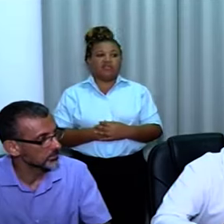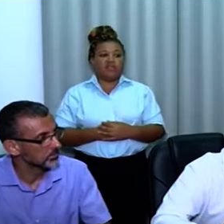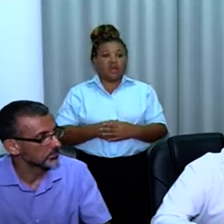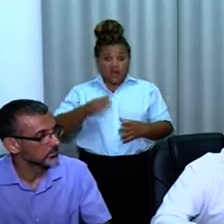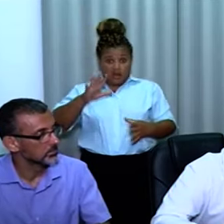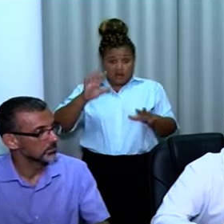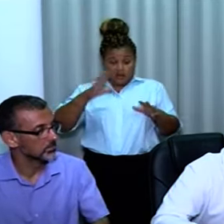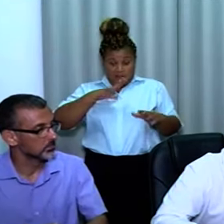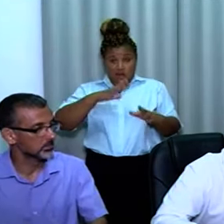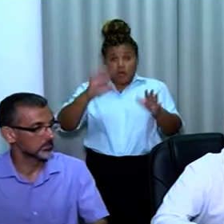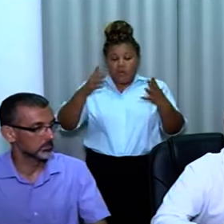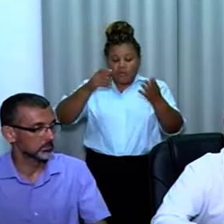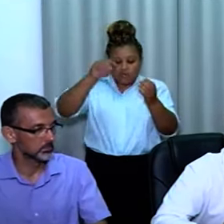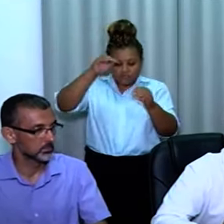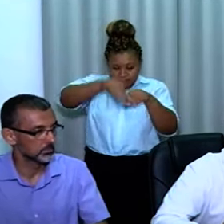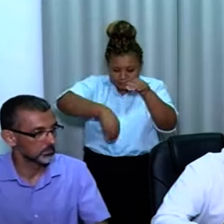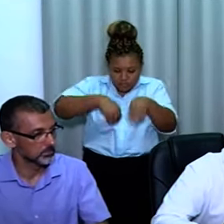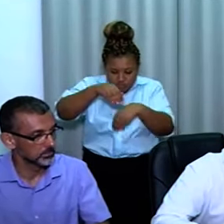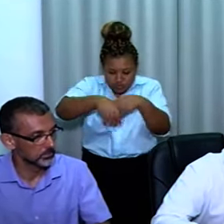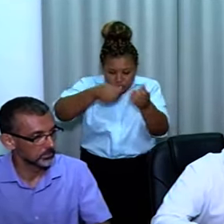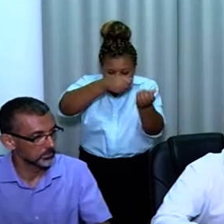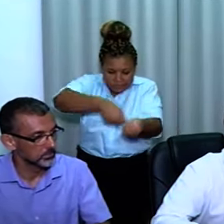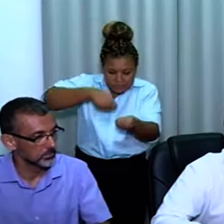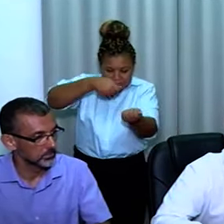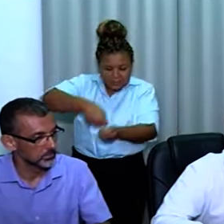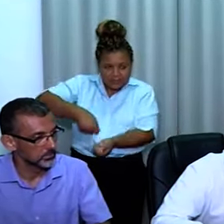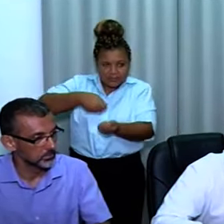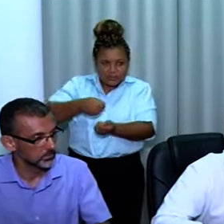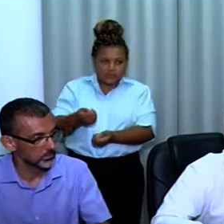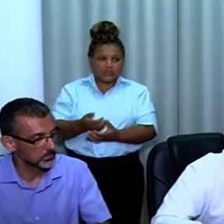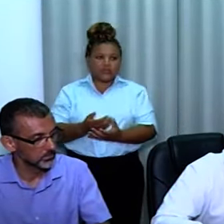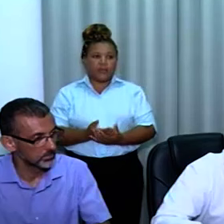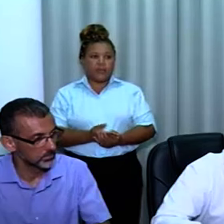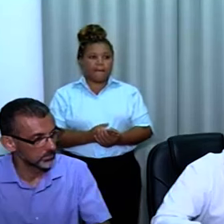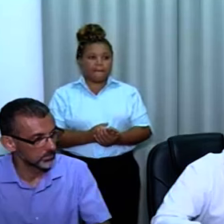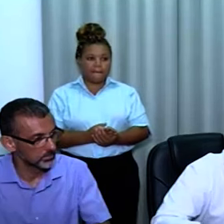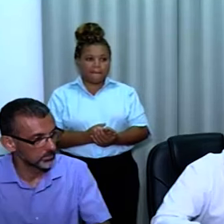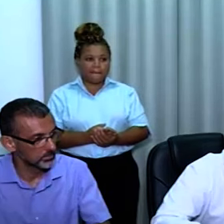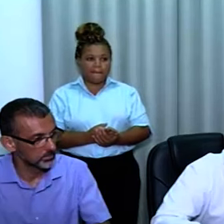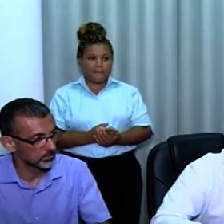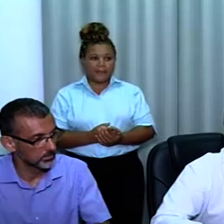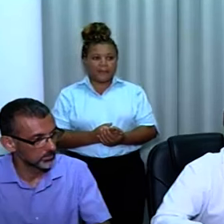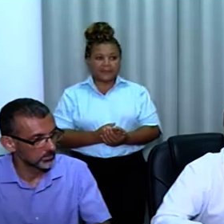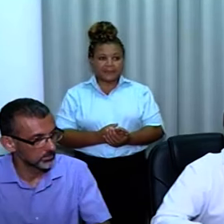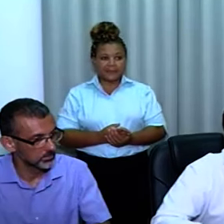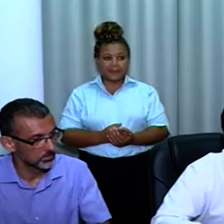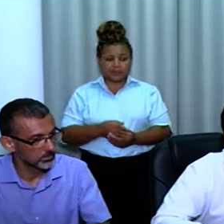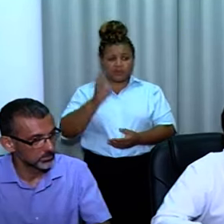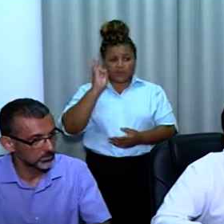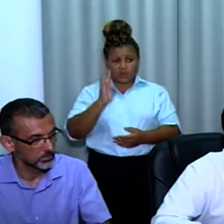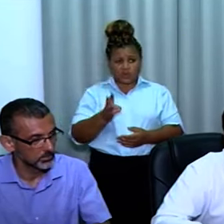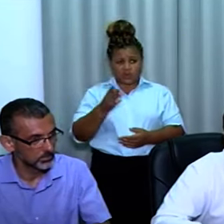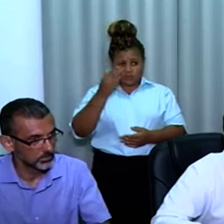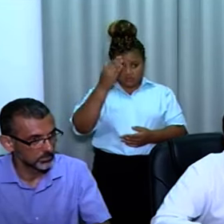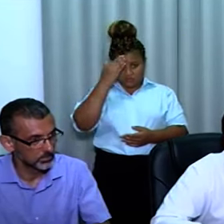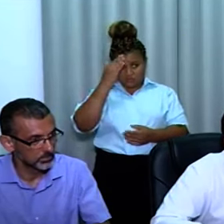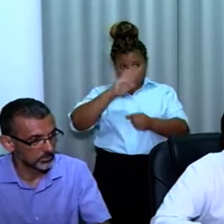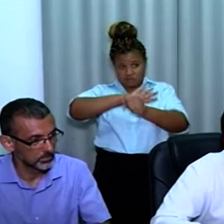Il est vrai, sa maladie, COVID-19, il est capable de causer la mort dans une forme sévère. Si tout le monde dit qu'il est